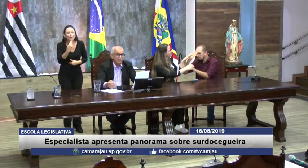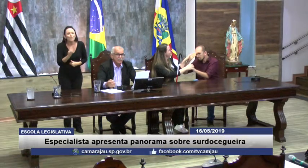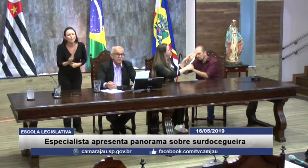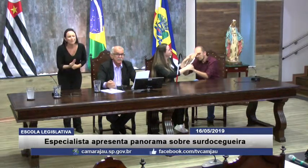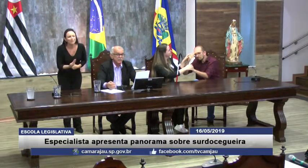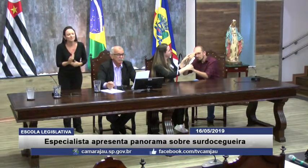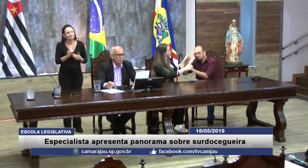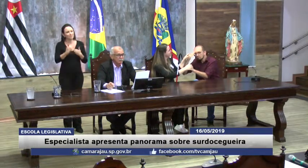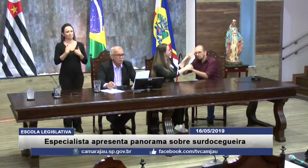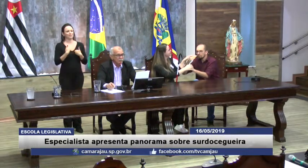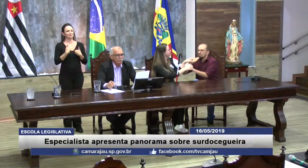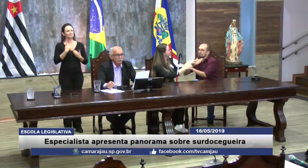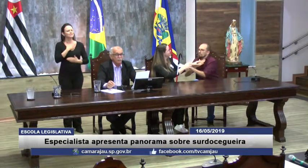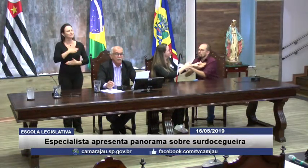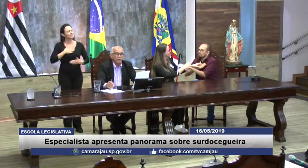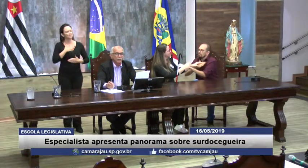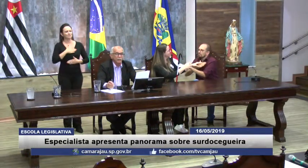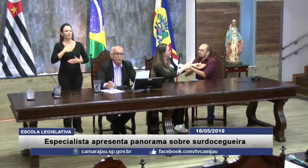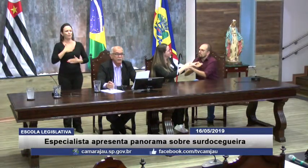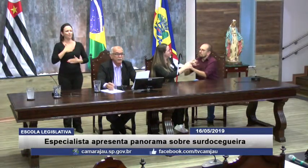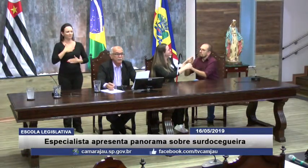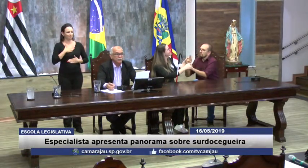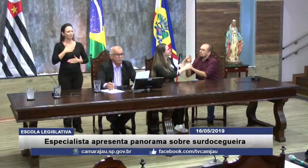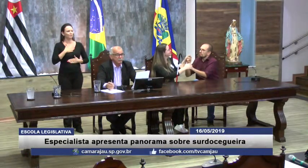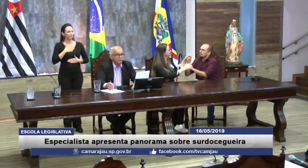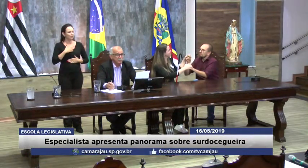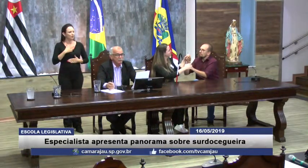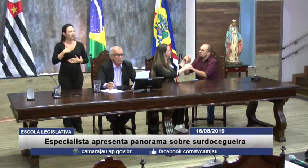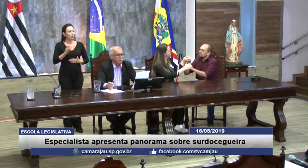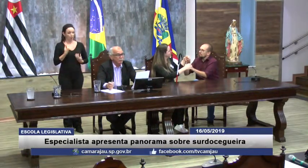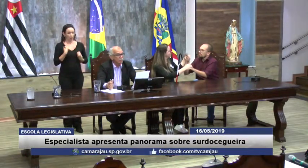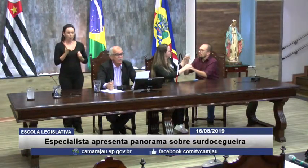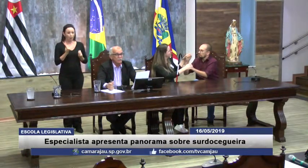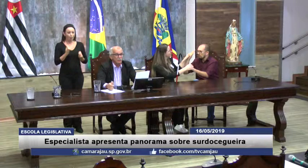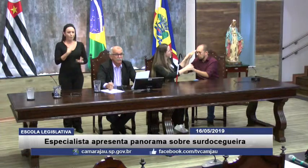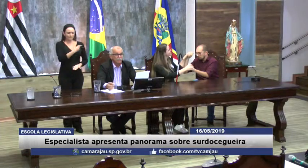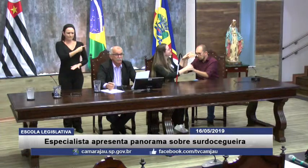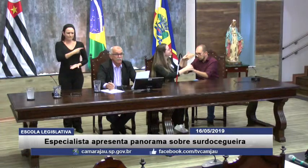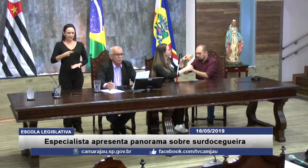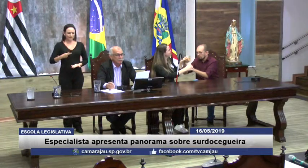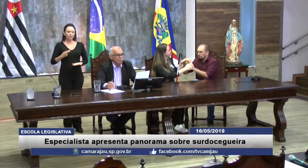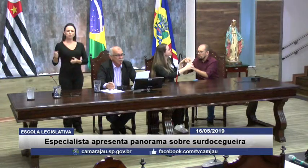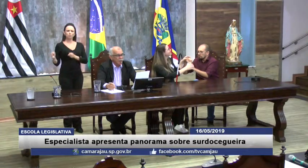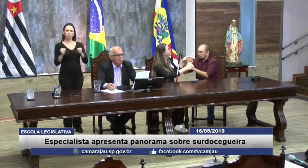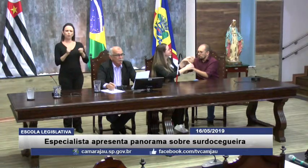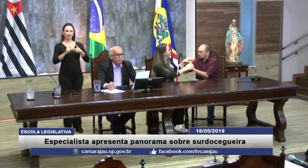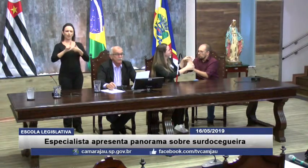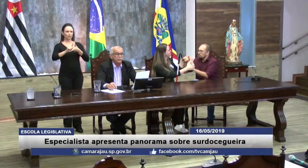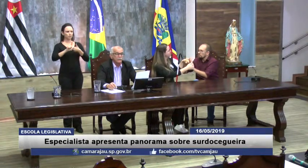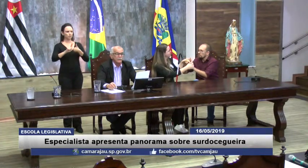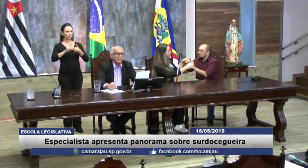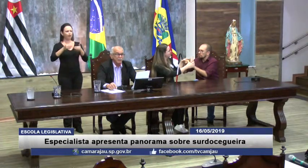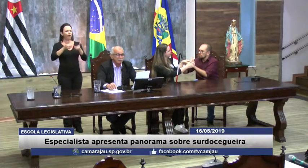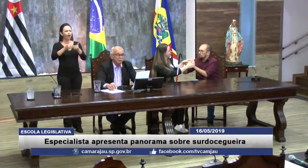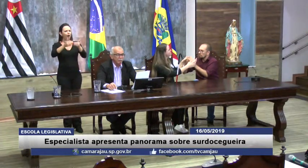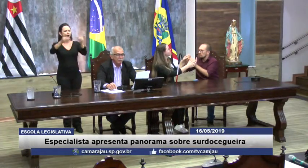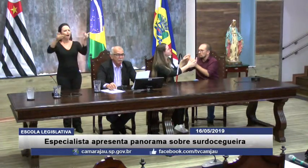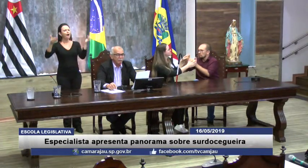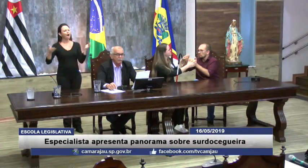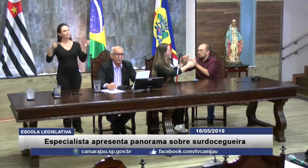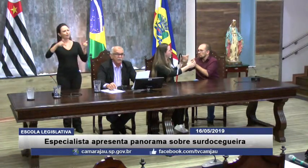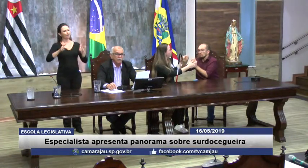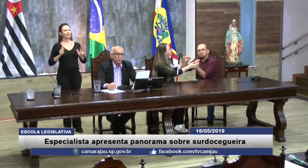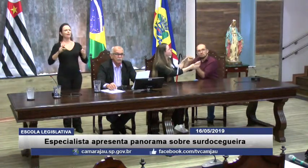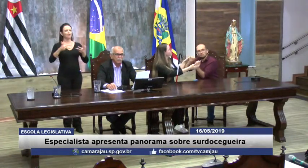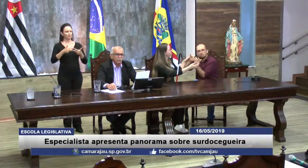uma satisfação, poder, na qualidade de presidente do Poder Legislativo, abrir as portas da Câmara para